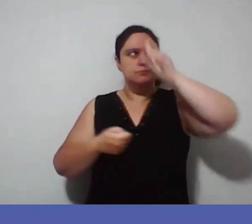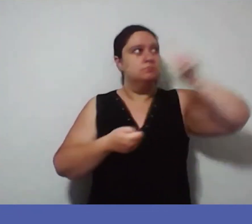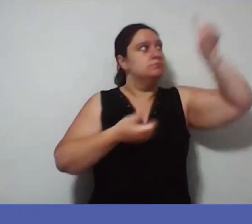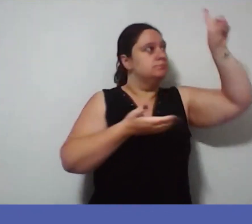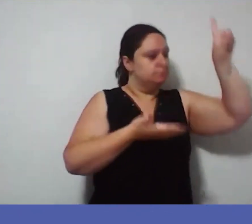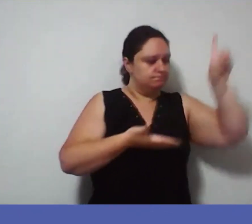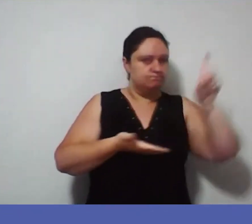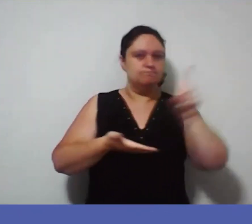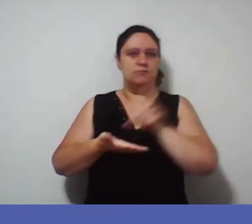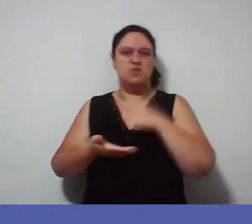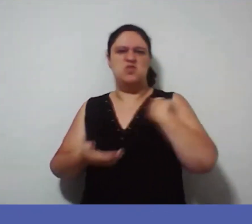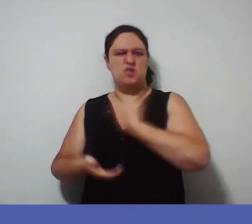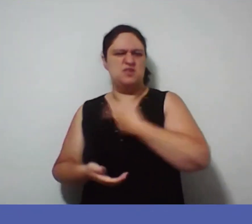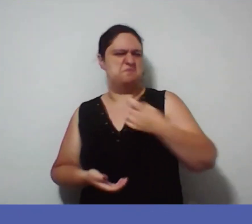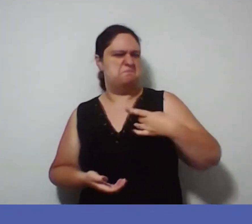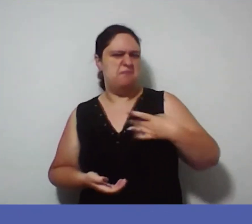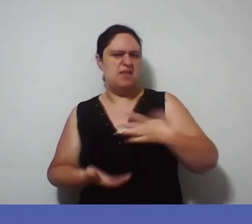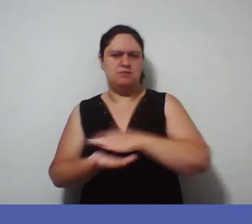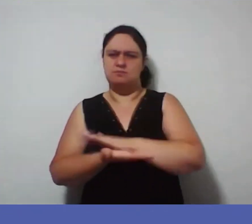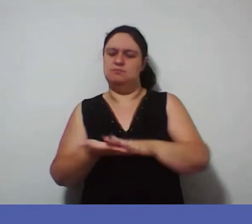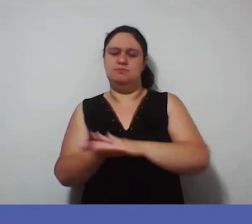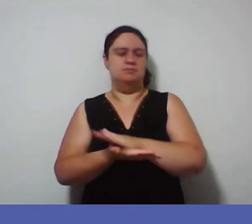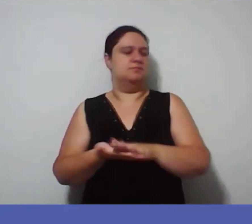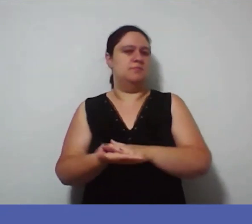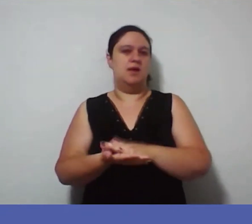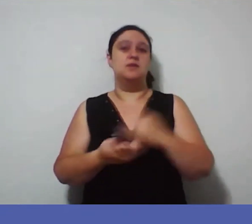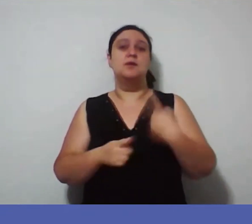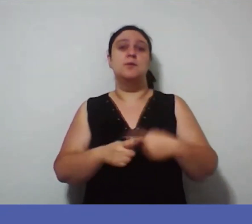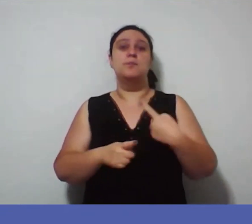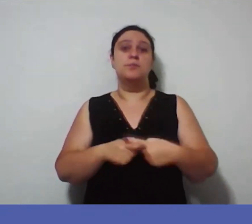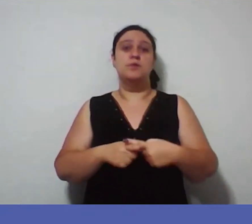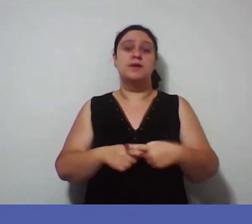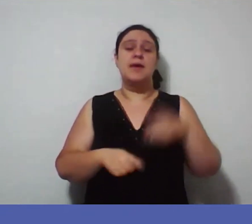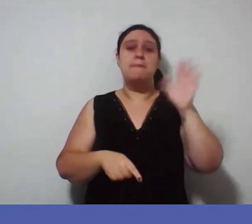não. O que está conosco é muito maior do que está no mundo.